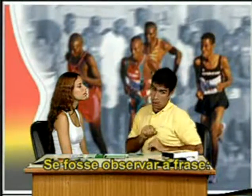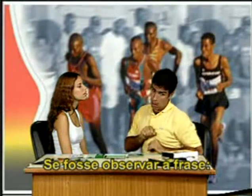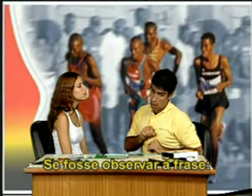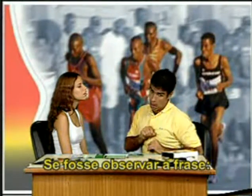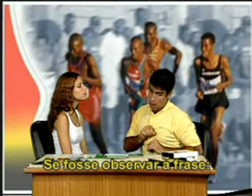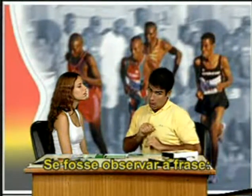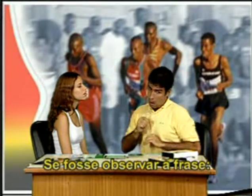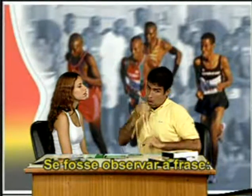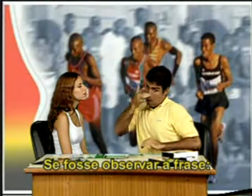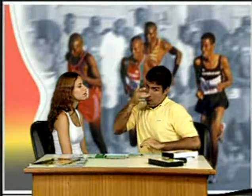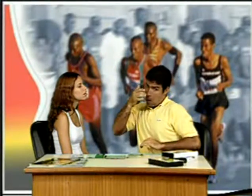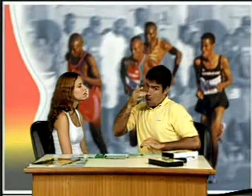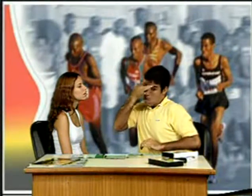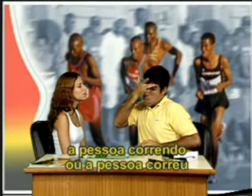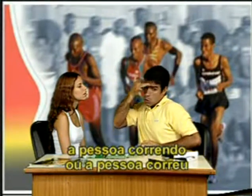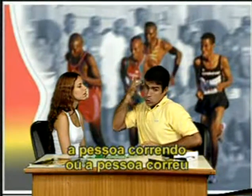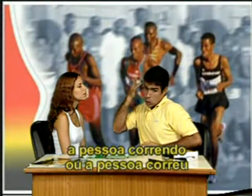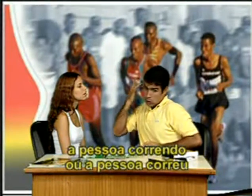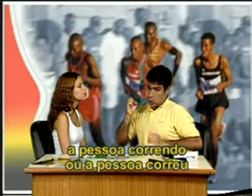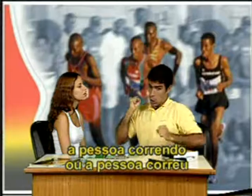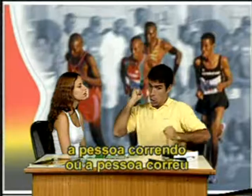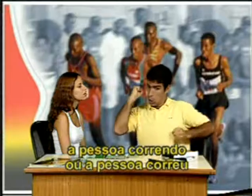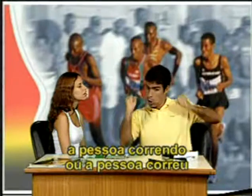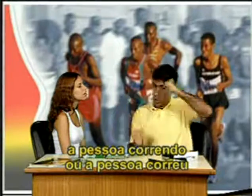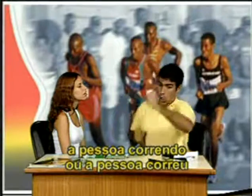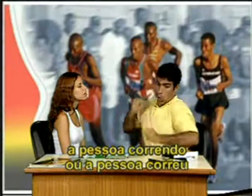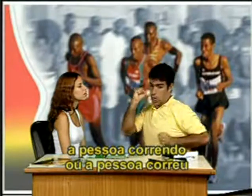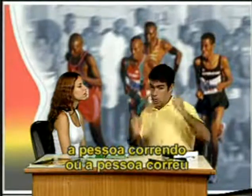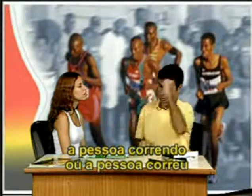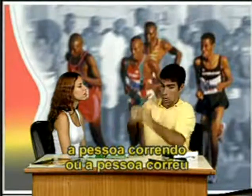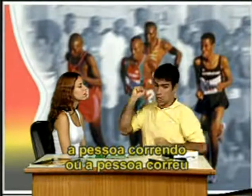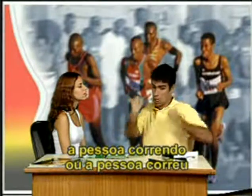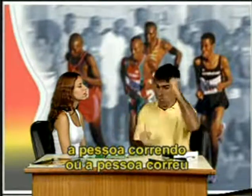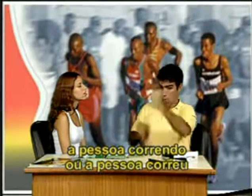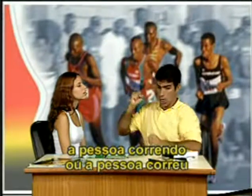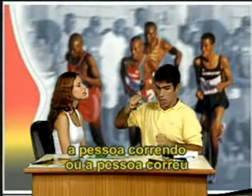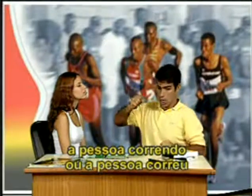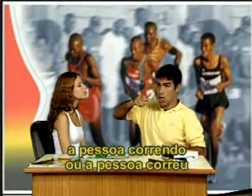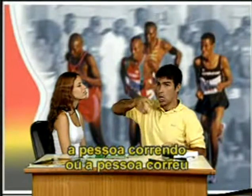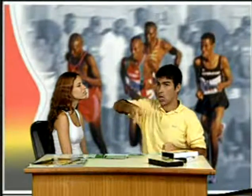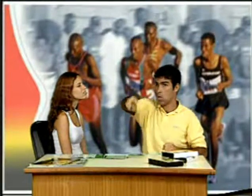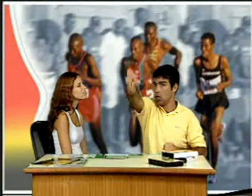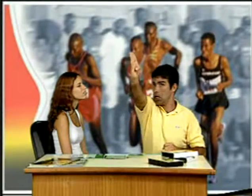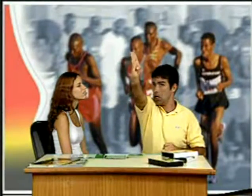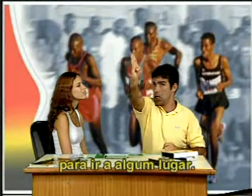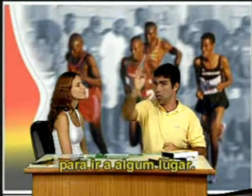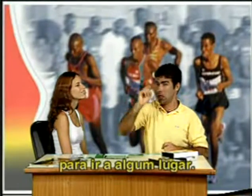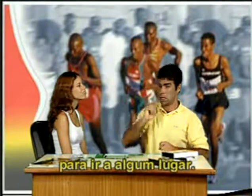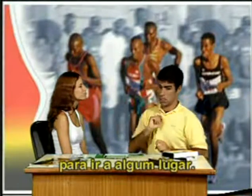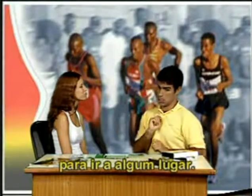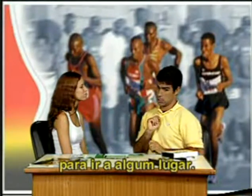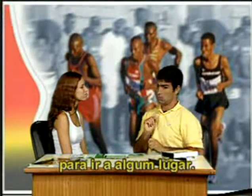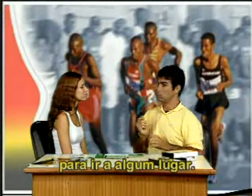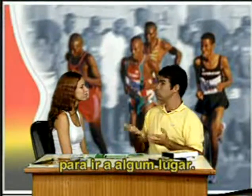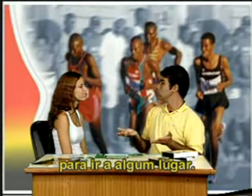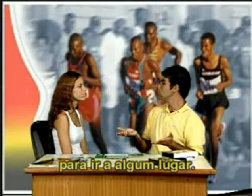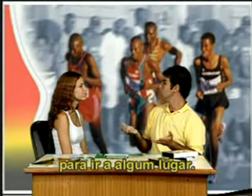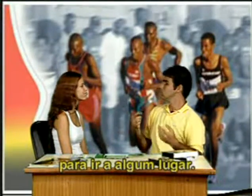frase, a pessoa correndo ou a pessoa correu para ir a algum lugar,